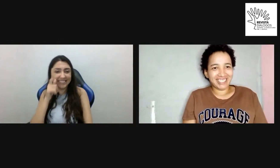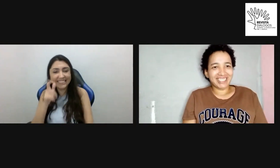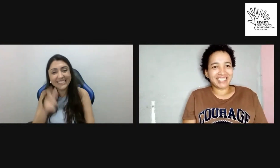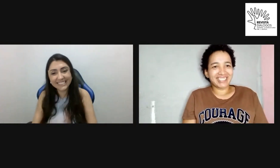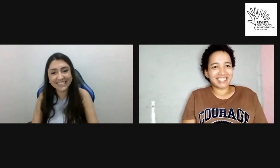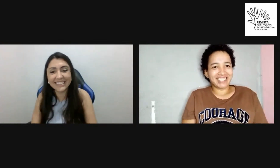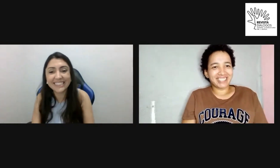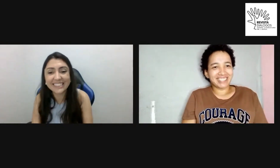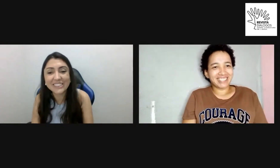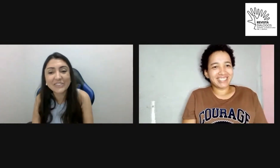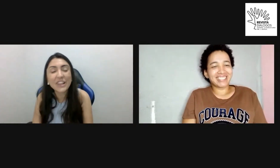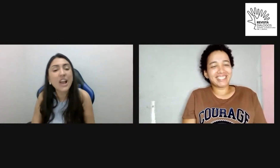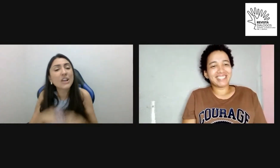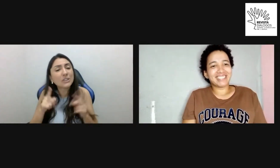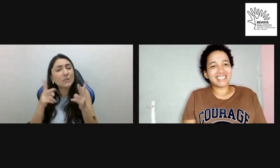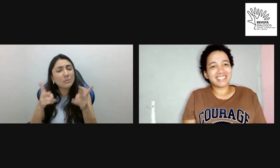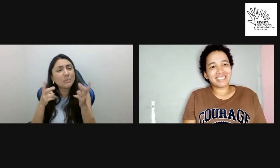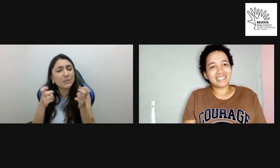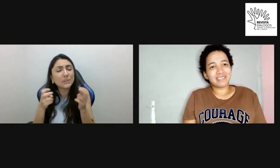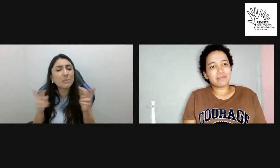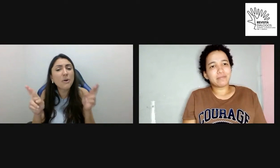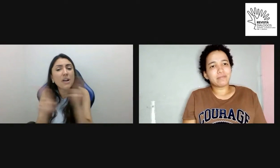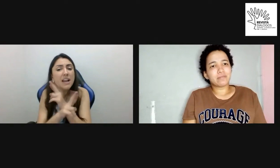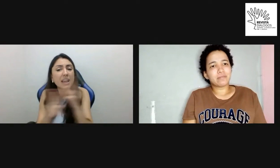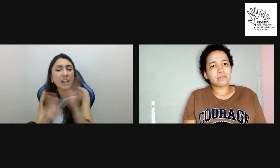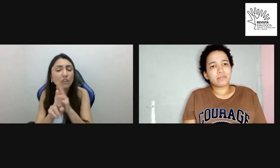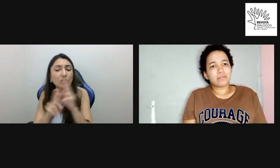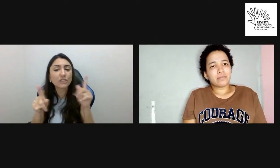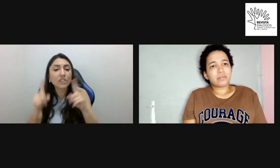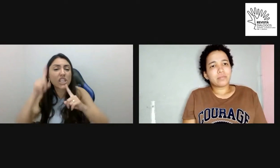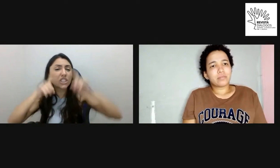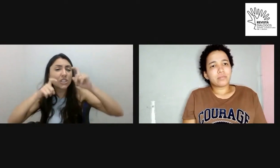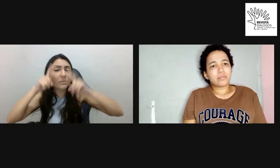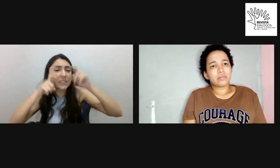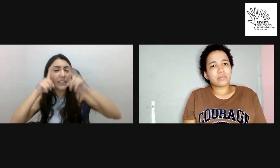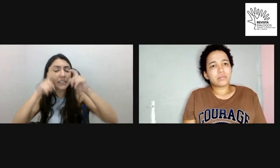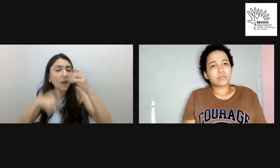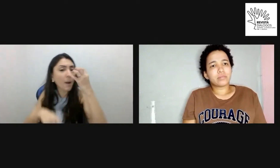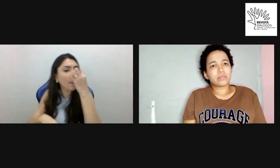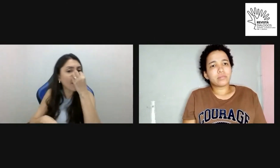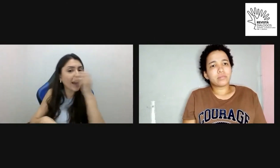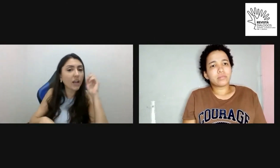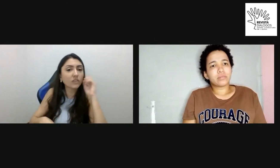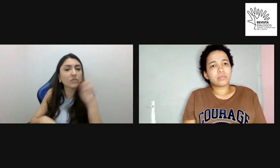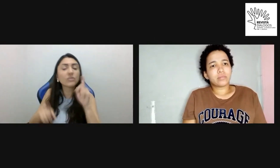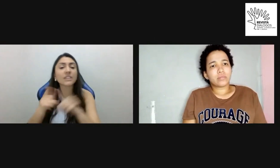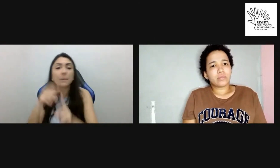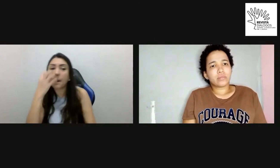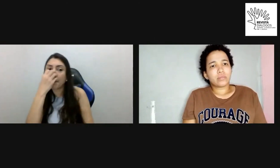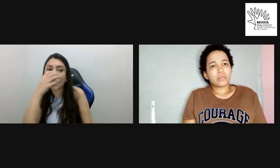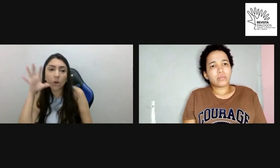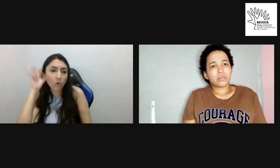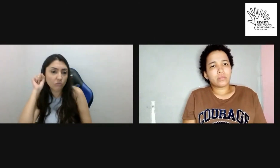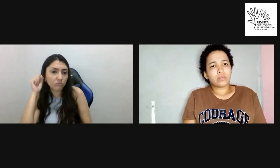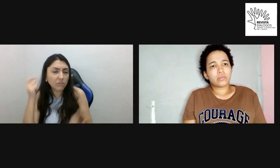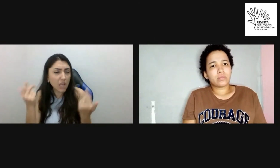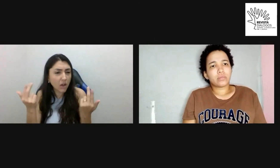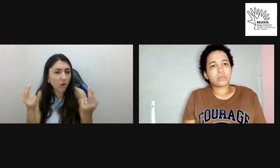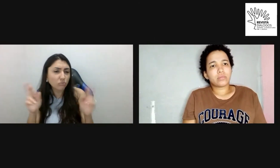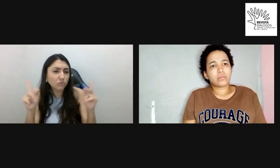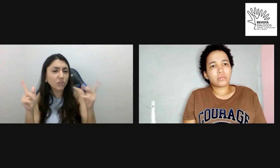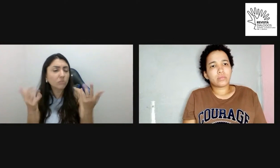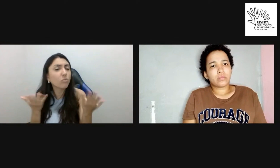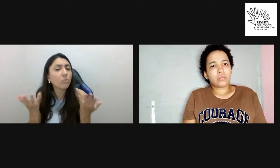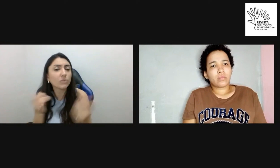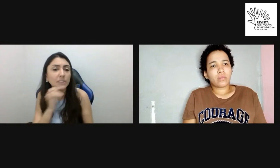Que interessante! Você percebe alguma diferença relacionada às expressões usadas pelos palhaços ouvintes